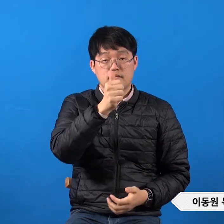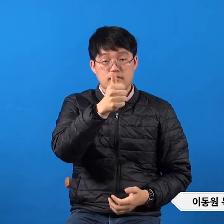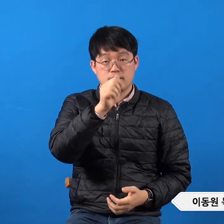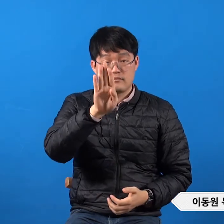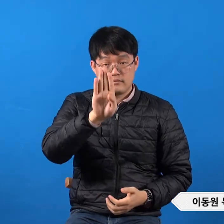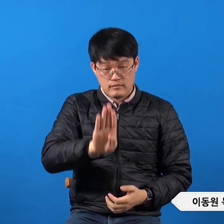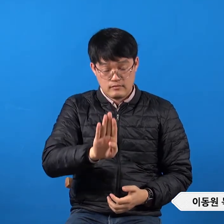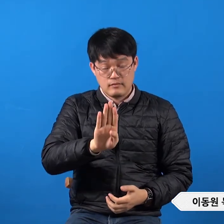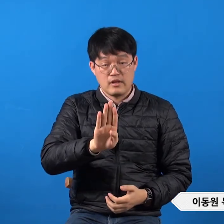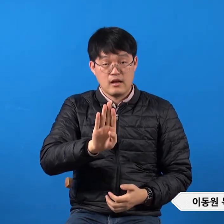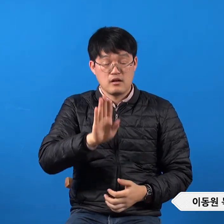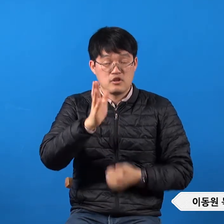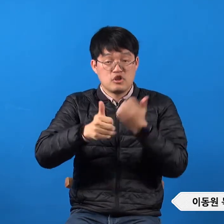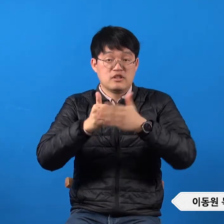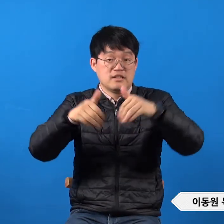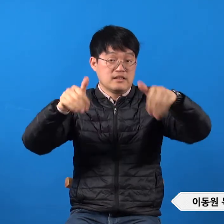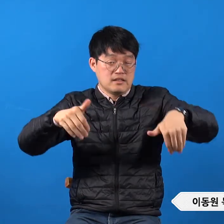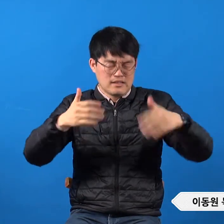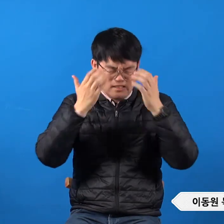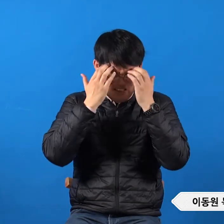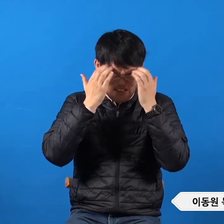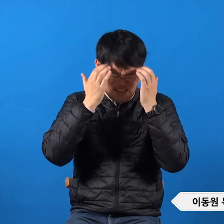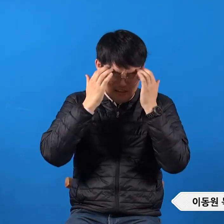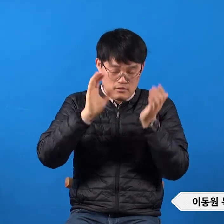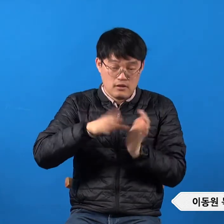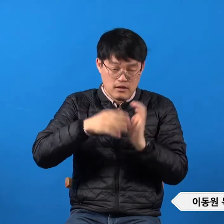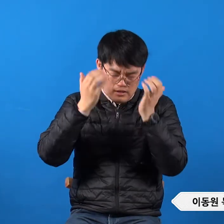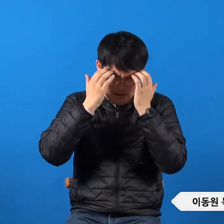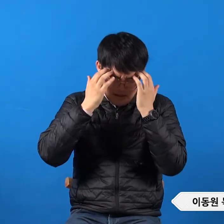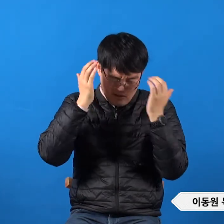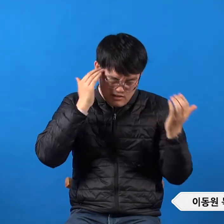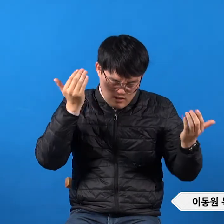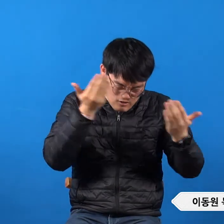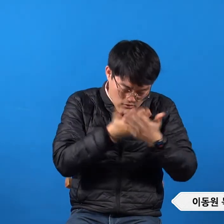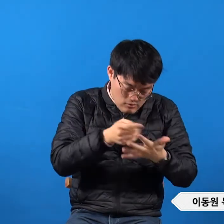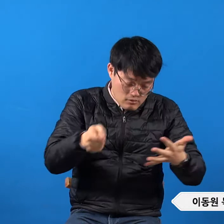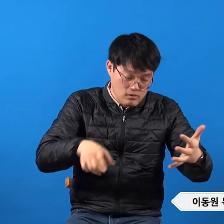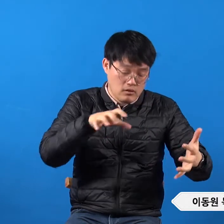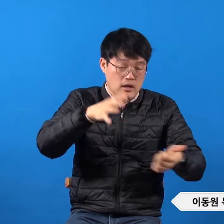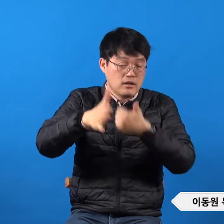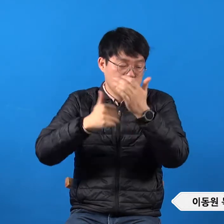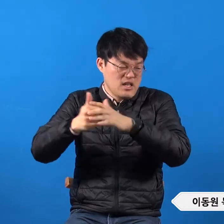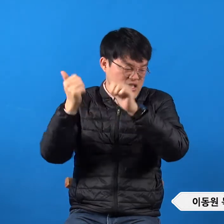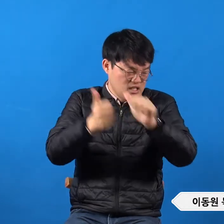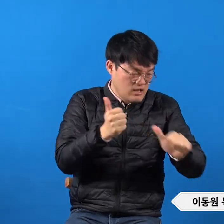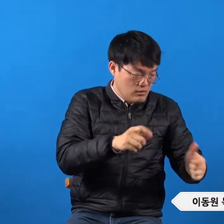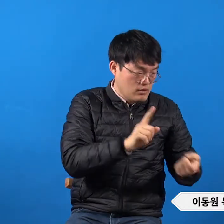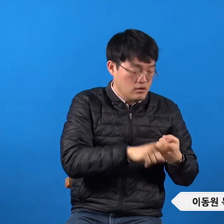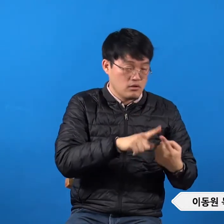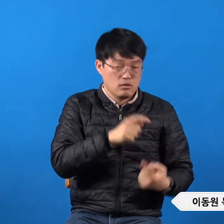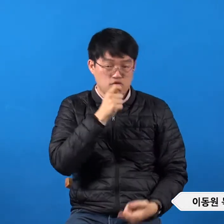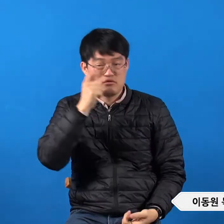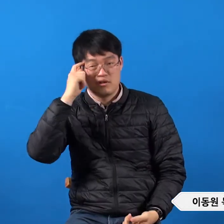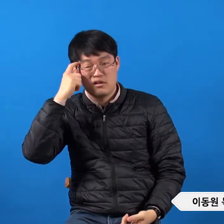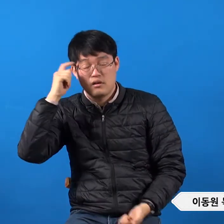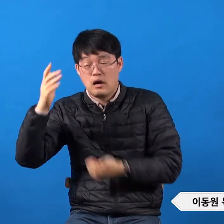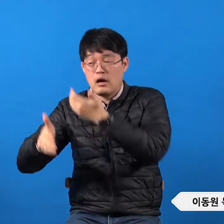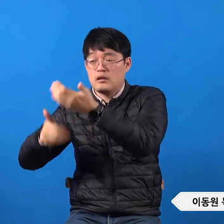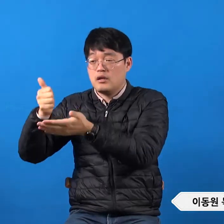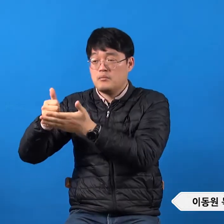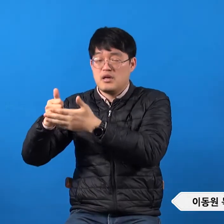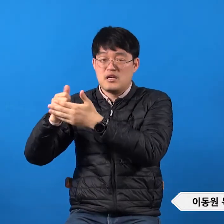하박국 선지자는 고난의 시대, 고난의 어둠 속에서 하나님의 진노를 먼저 묵상했어요. 왜 하나님은